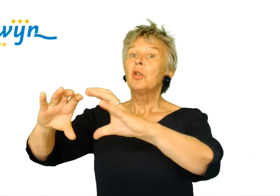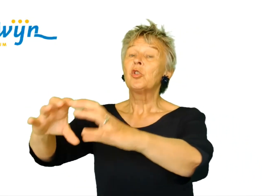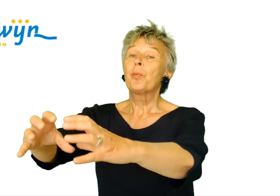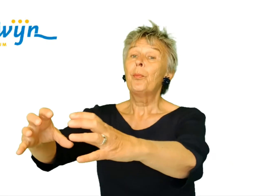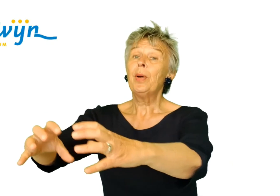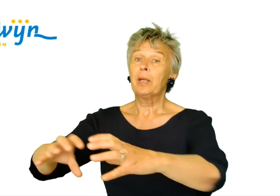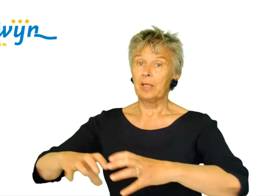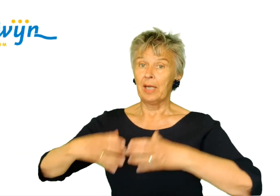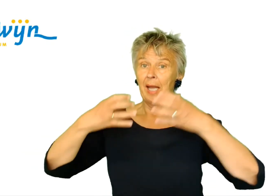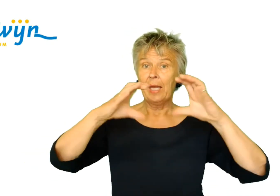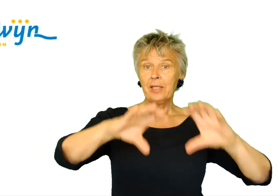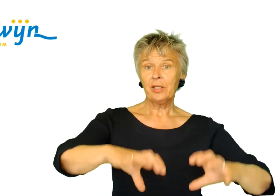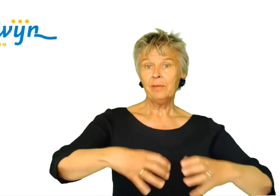Dus pak je laarzen.